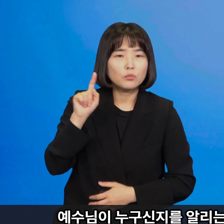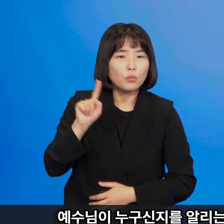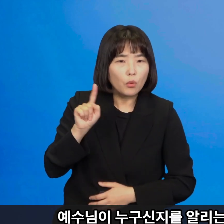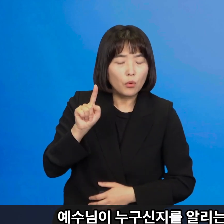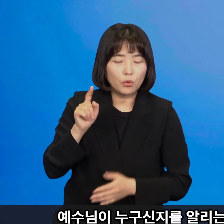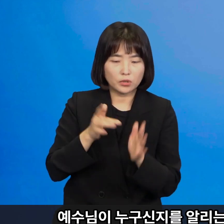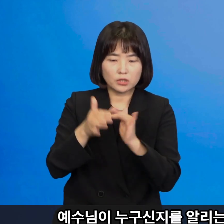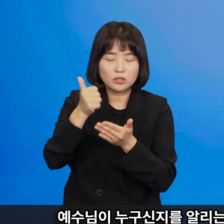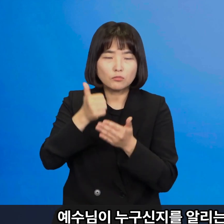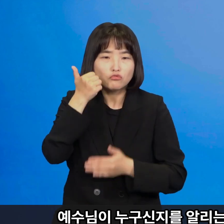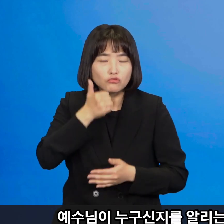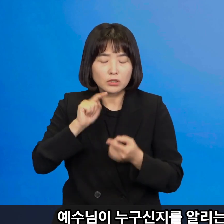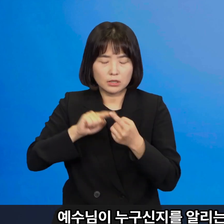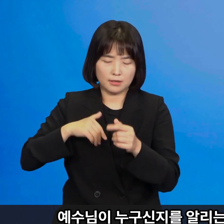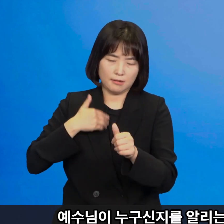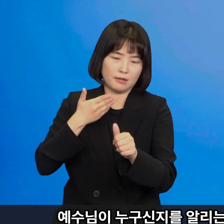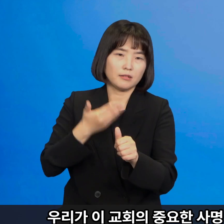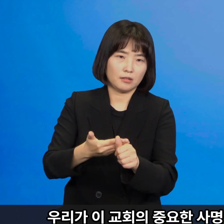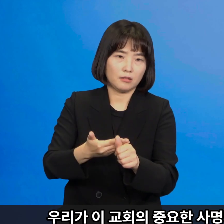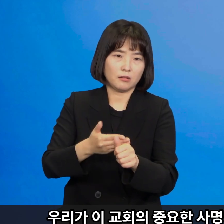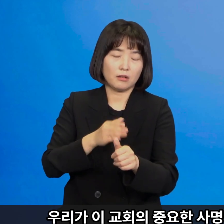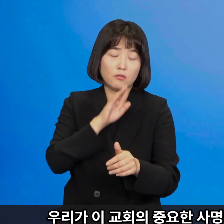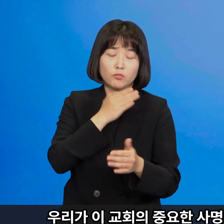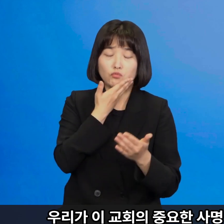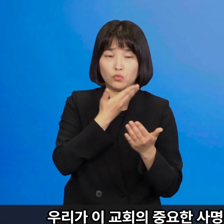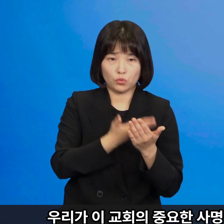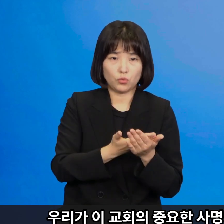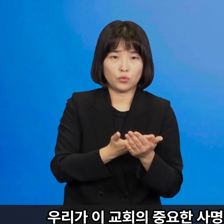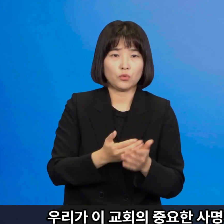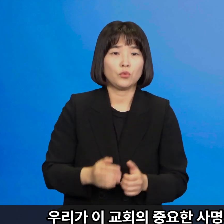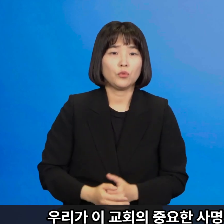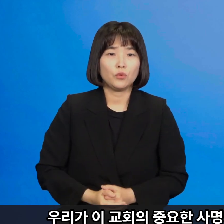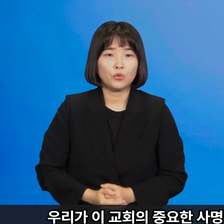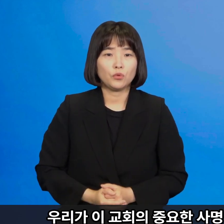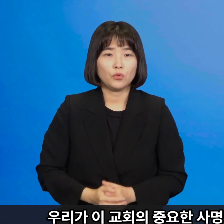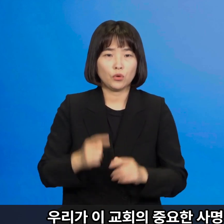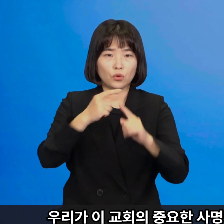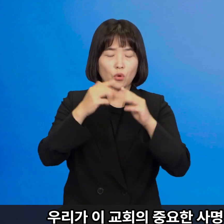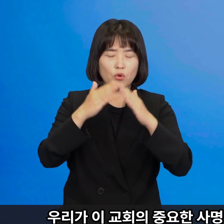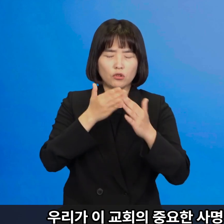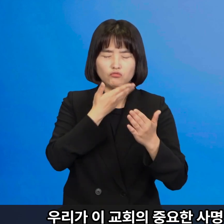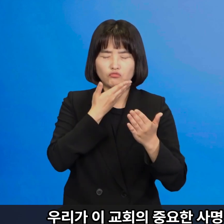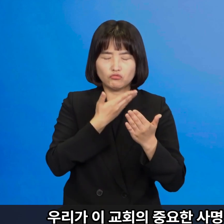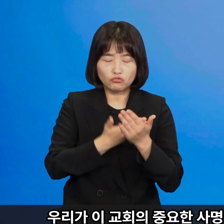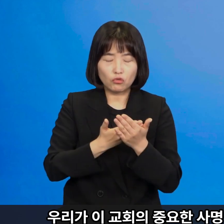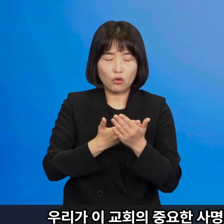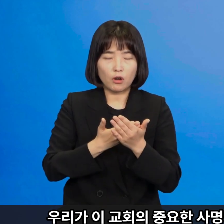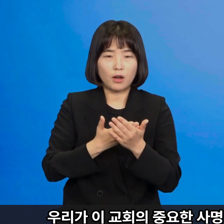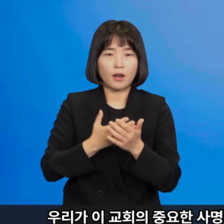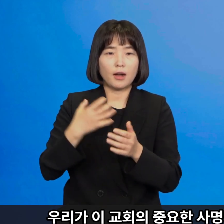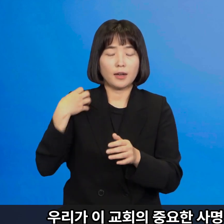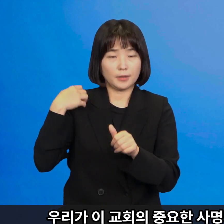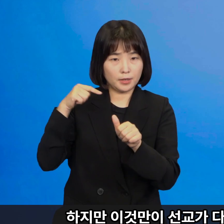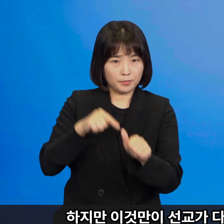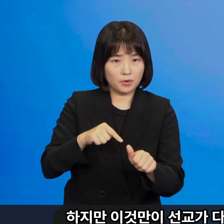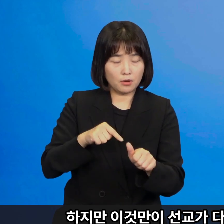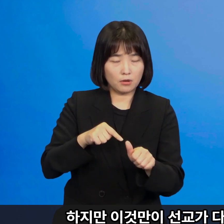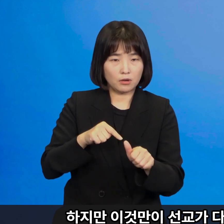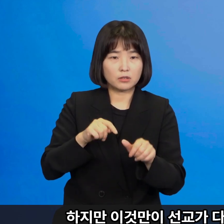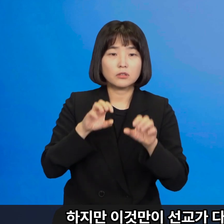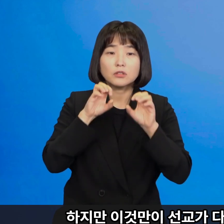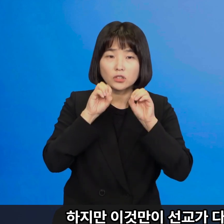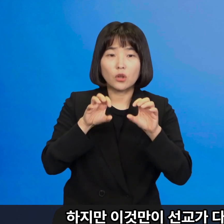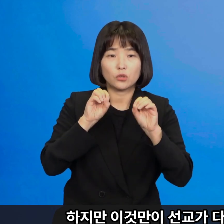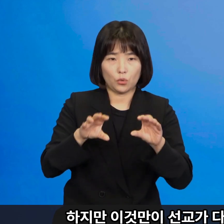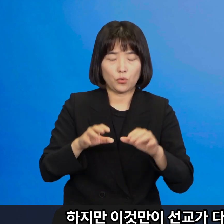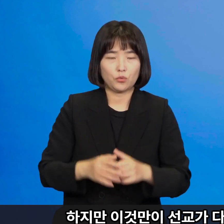누구신지를 알리는 거예요. 너무나 중요한 거예요. 우리가 이 교회의 중요한 사명 중에 이 선교의 사명이 있습니다. 하지만